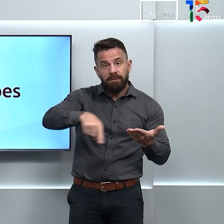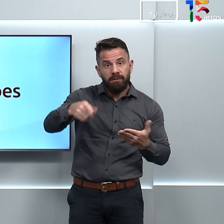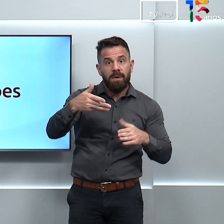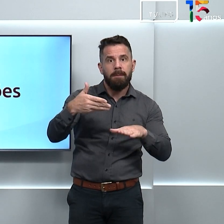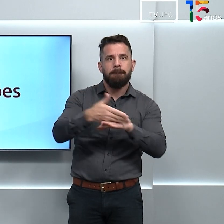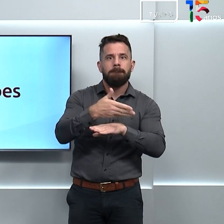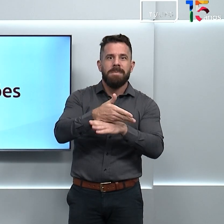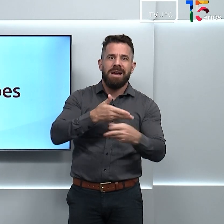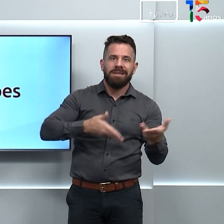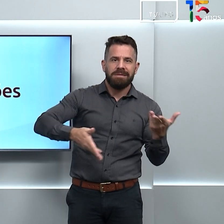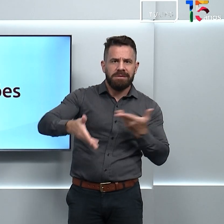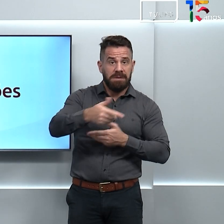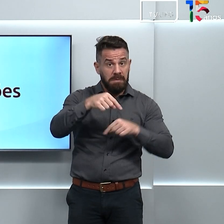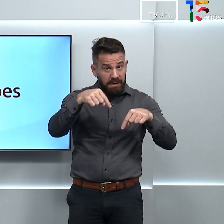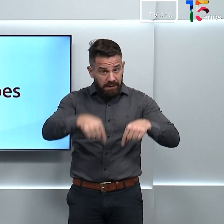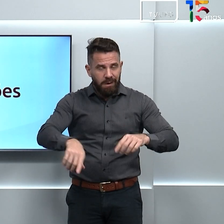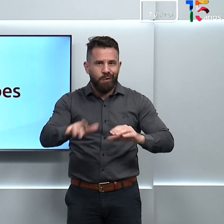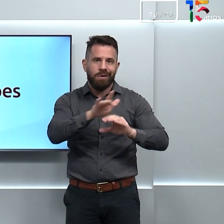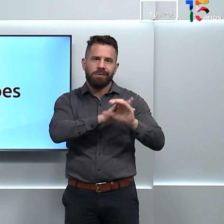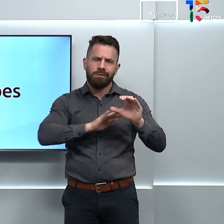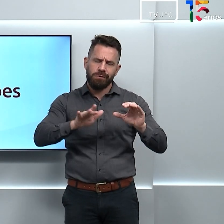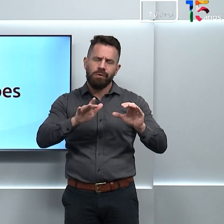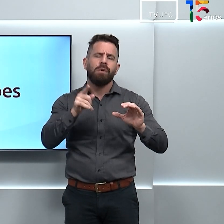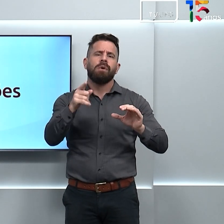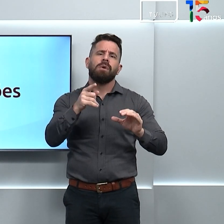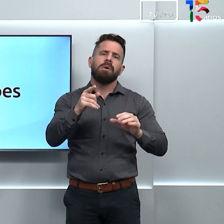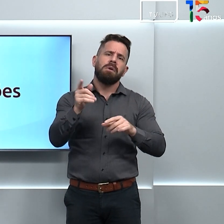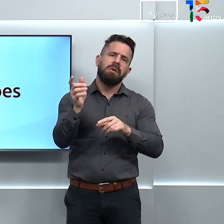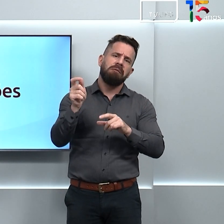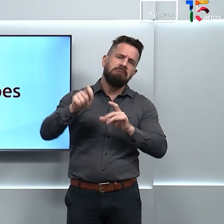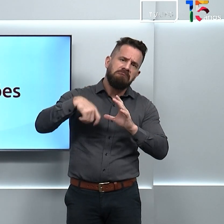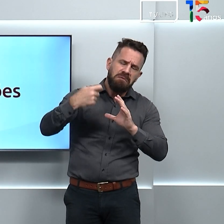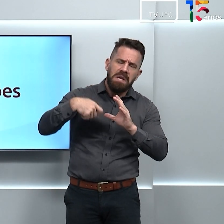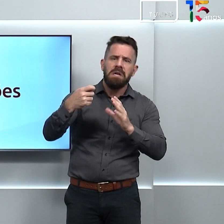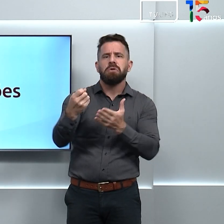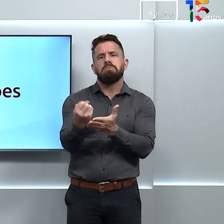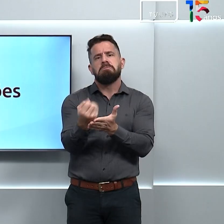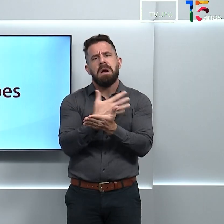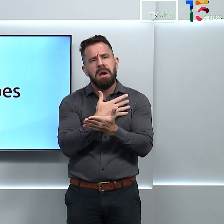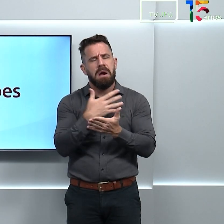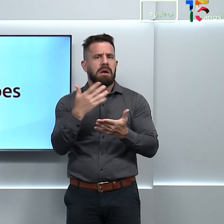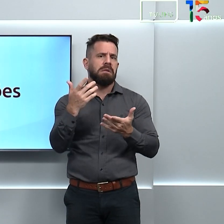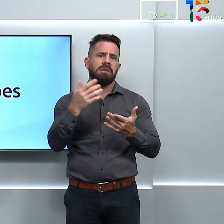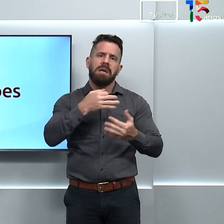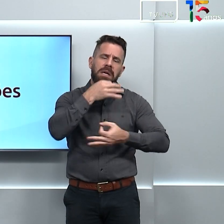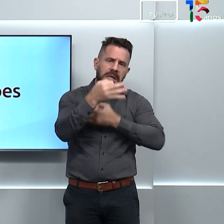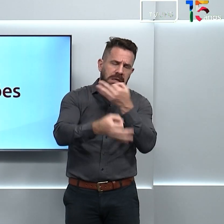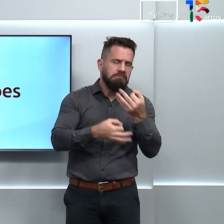nosso programa, manda sua sugestão, seu vídeo, sua crítica. Ao nosso WhatsApp aqui na tela,